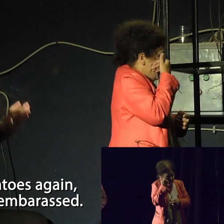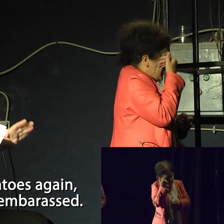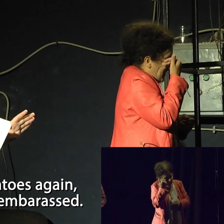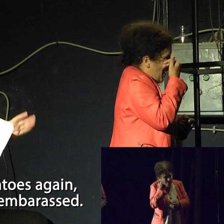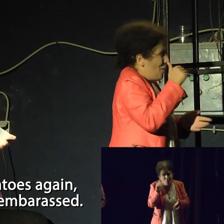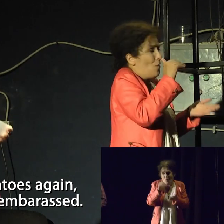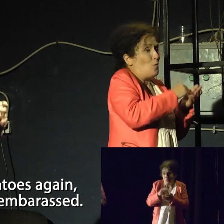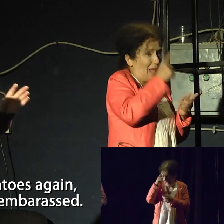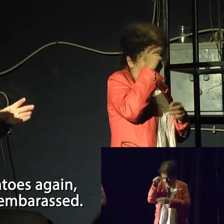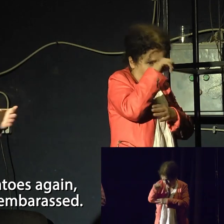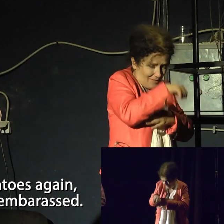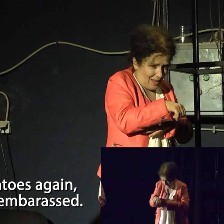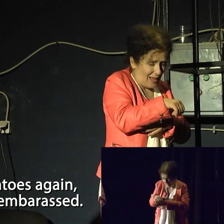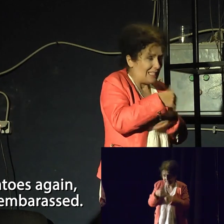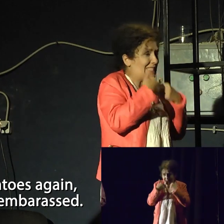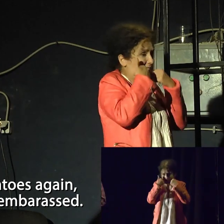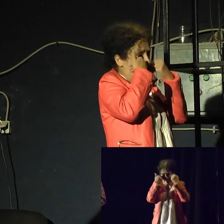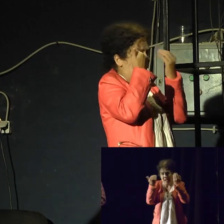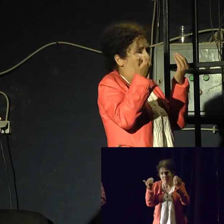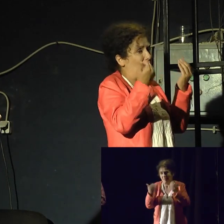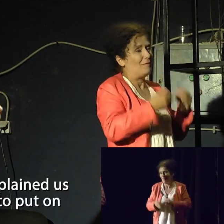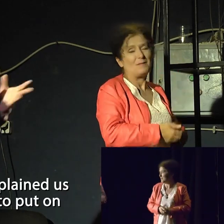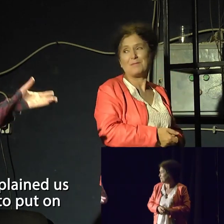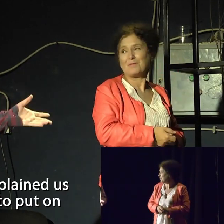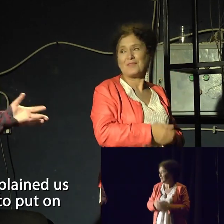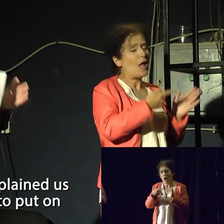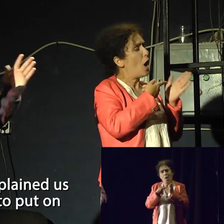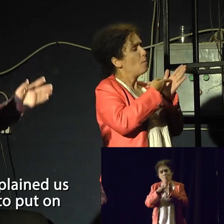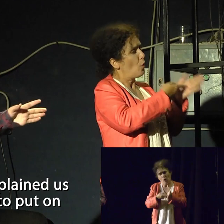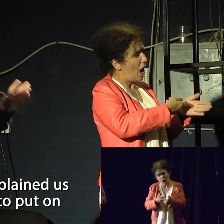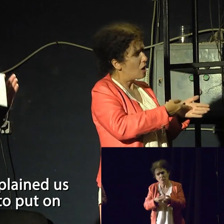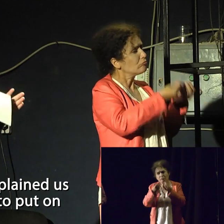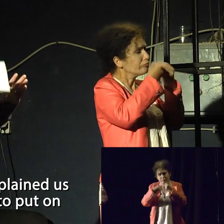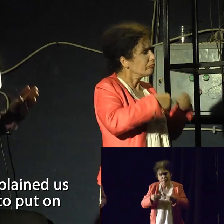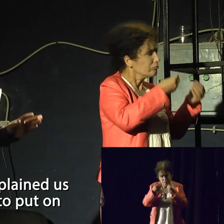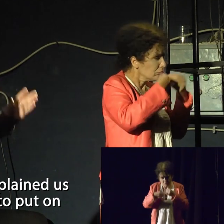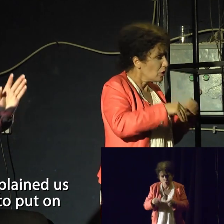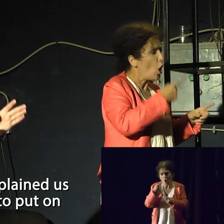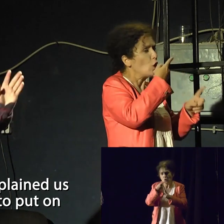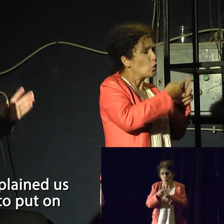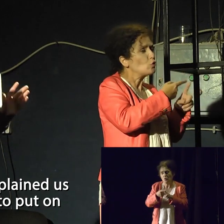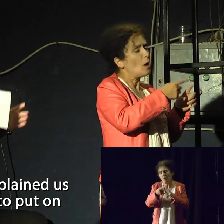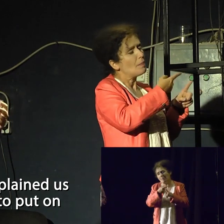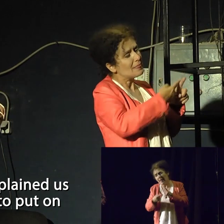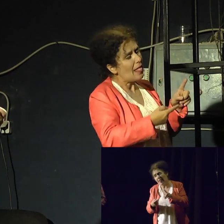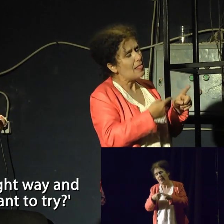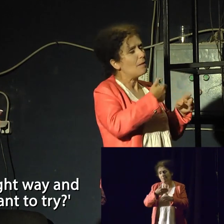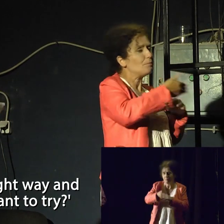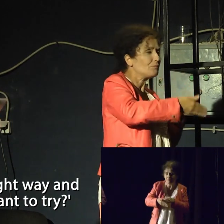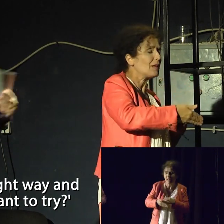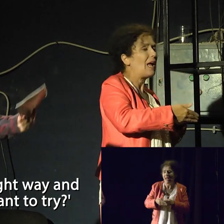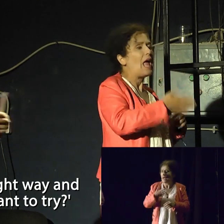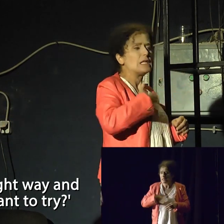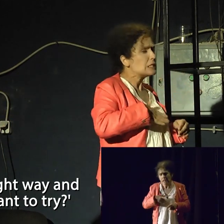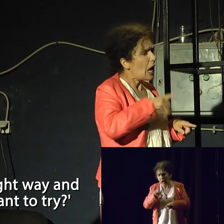уште еднаш симнавме главите, уште еднаш се засрамивме. Ни покажа, ни објаснија точно дел по дел како правилно се става кондом и ни